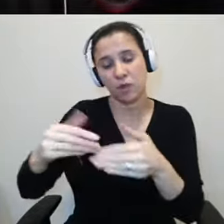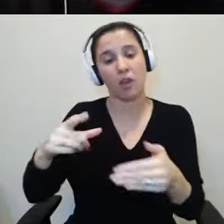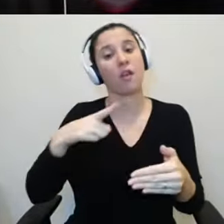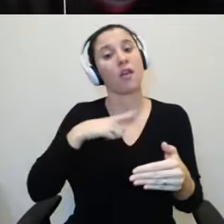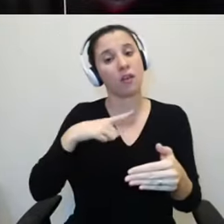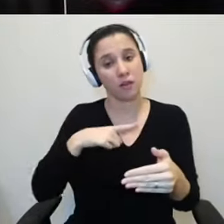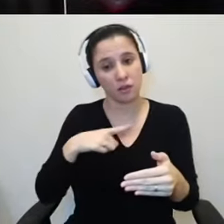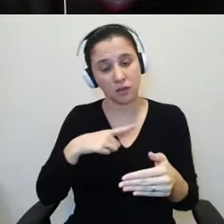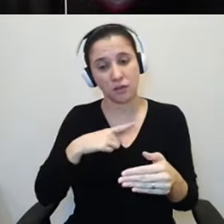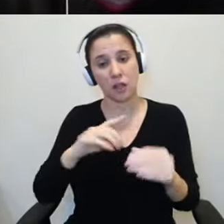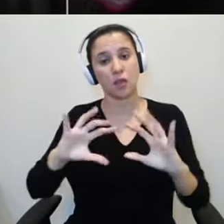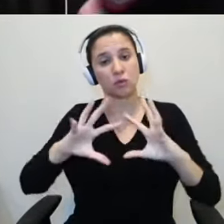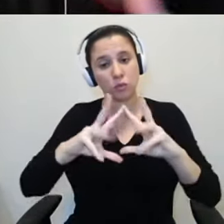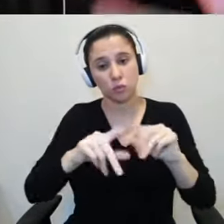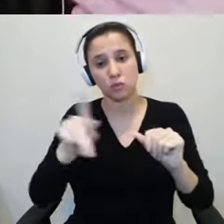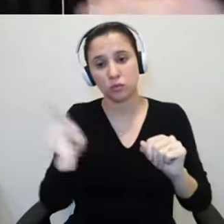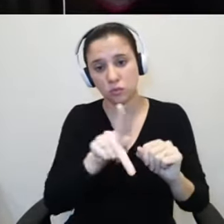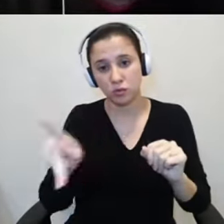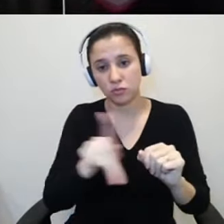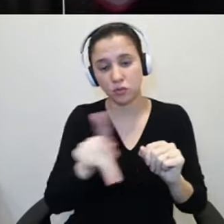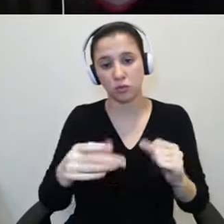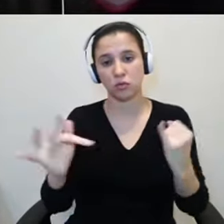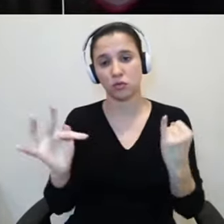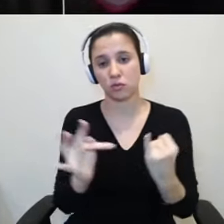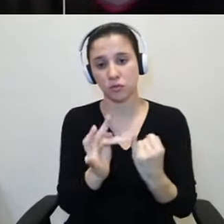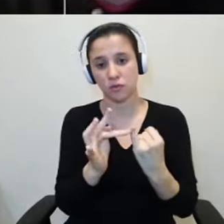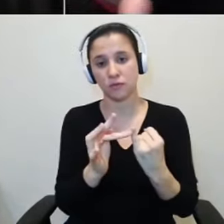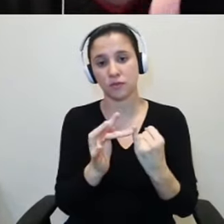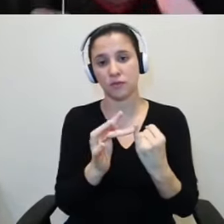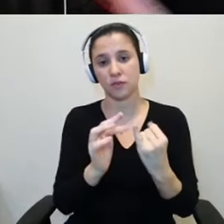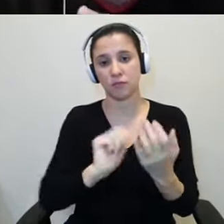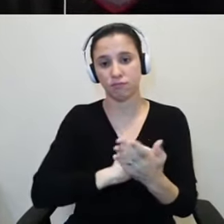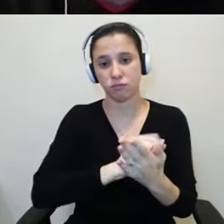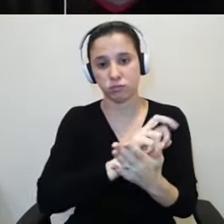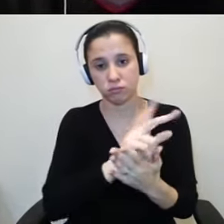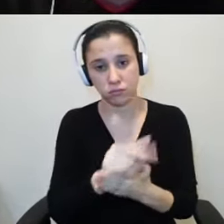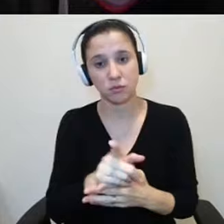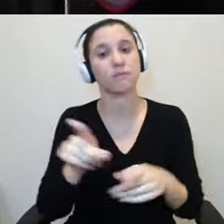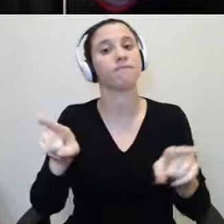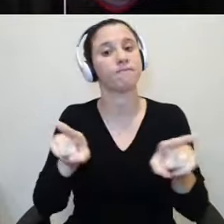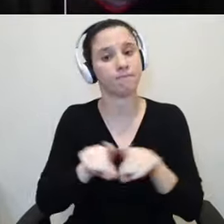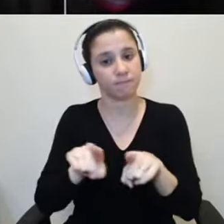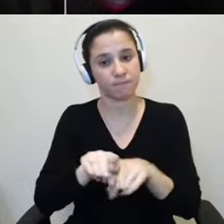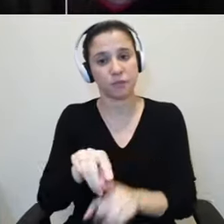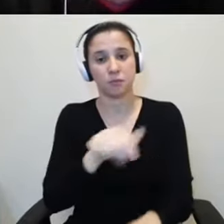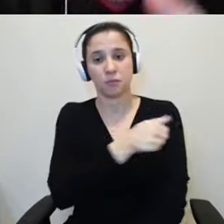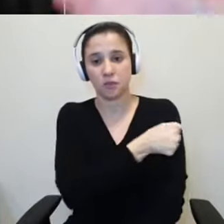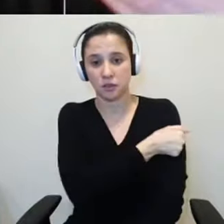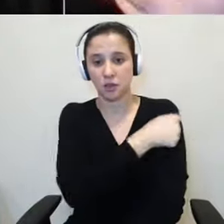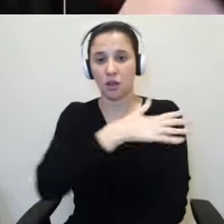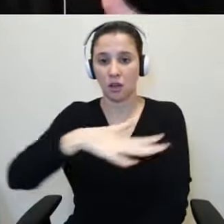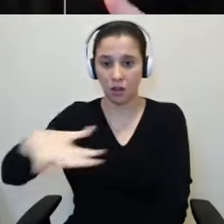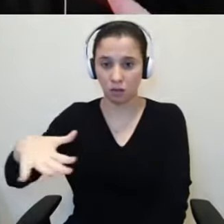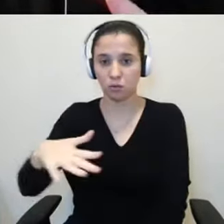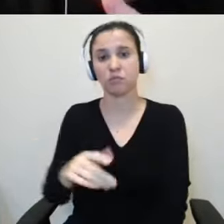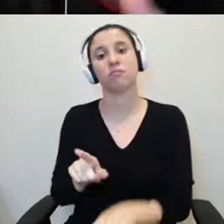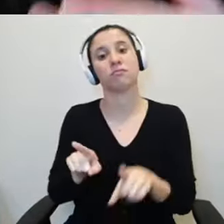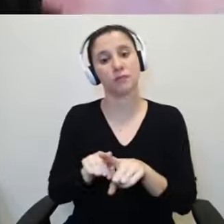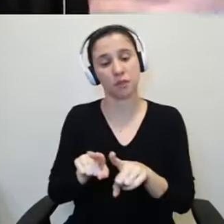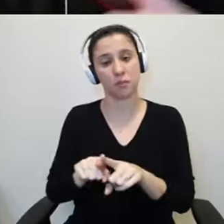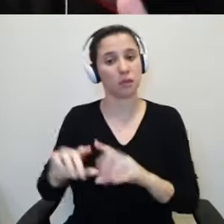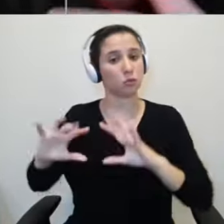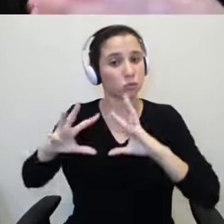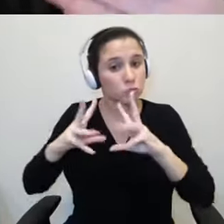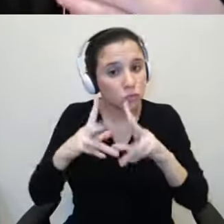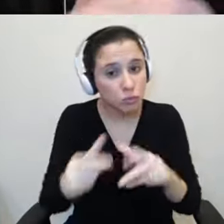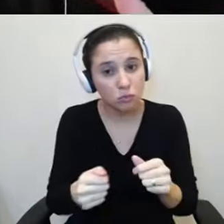vocês, estudantes. Porque realmente essa autonomia de vocês vai ser muito exigida a partir de agora. De vocês terem essa